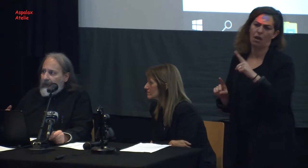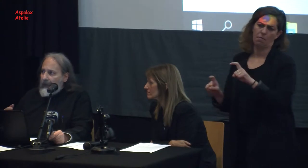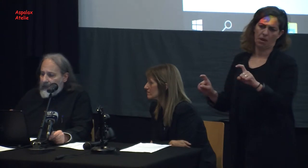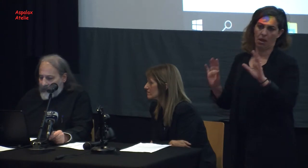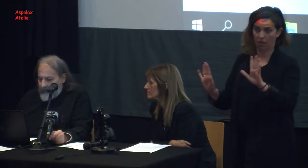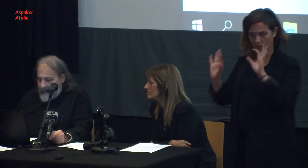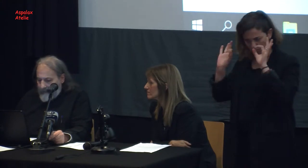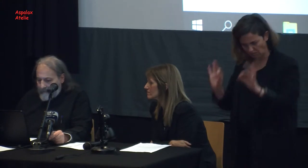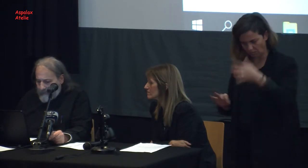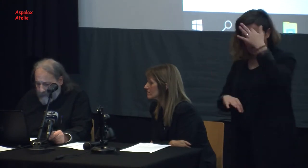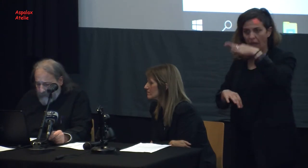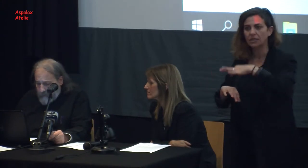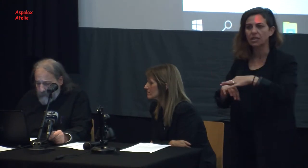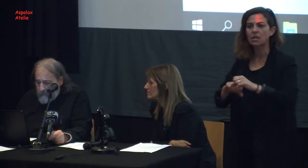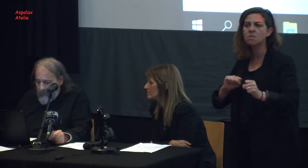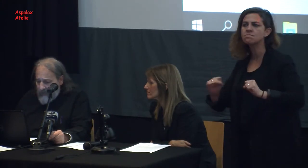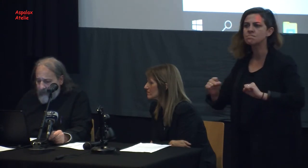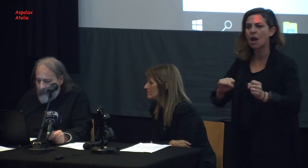άλλο. Είναι